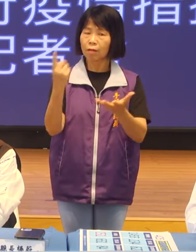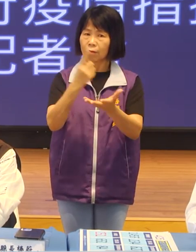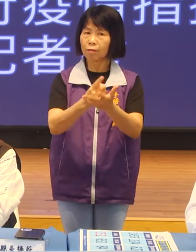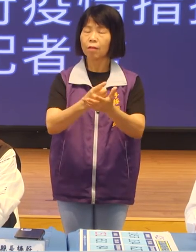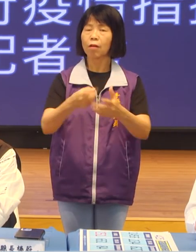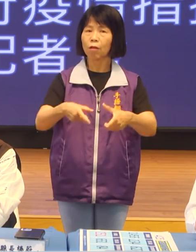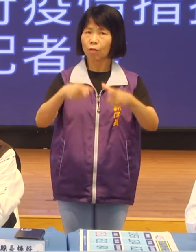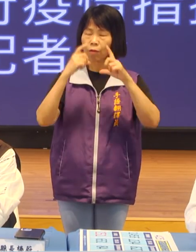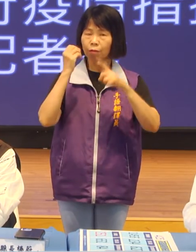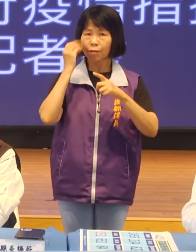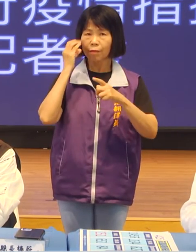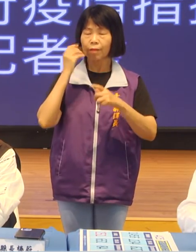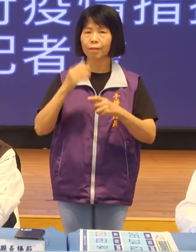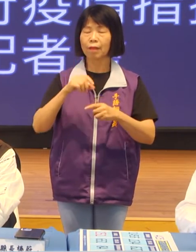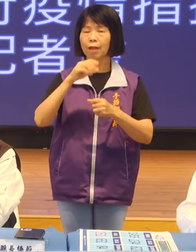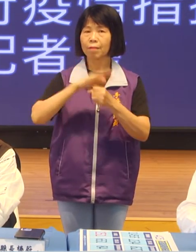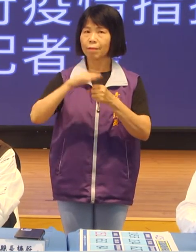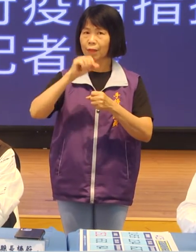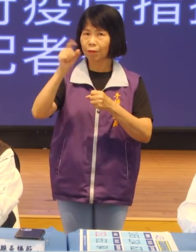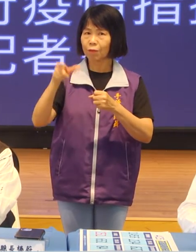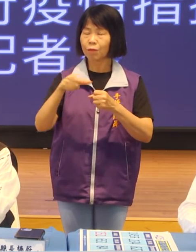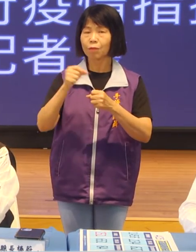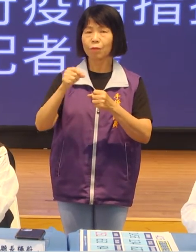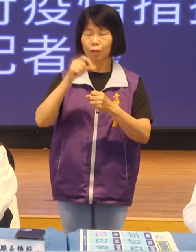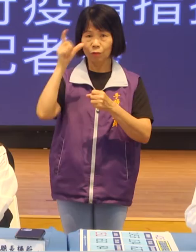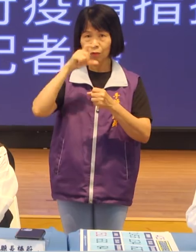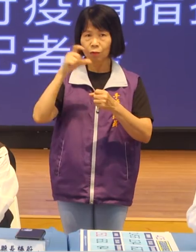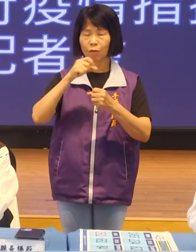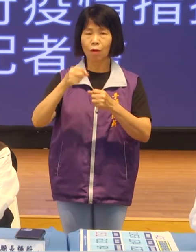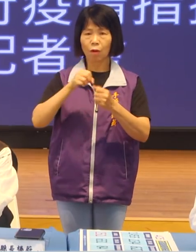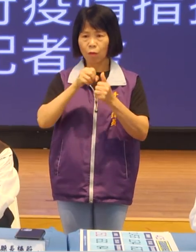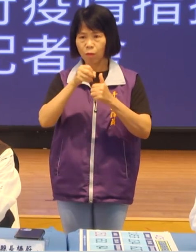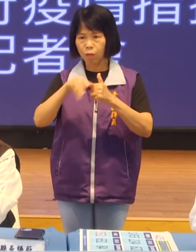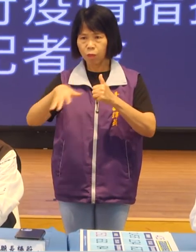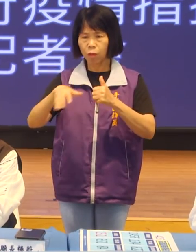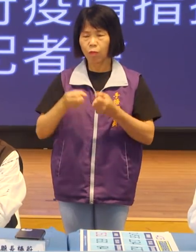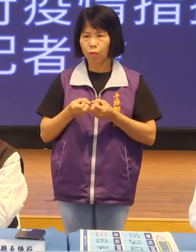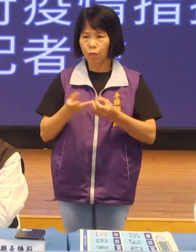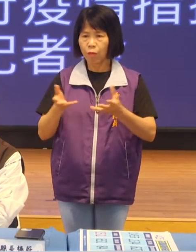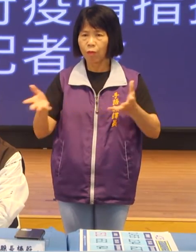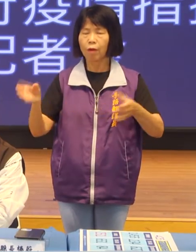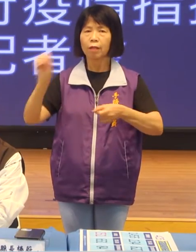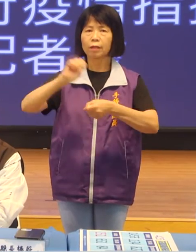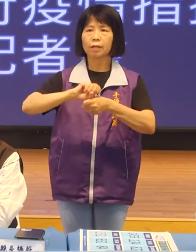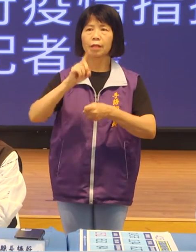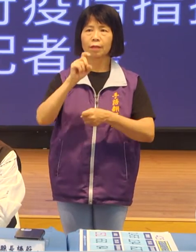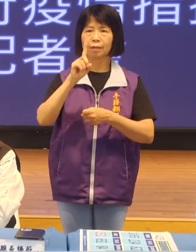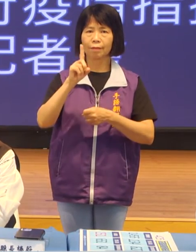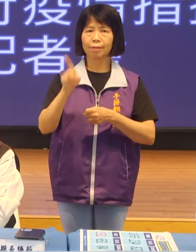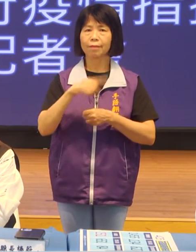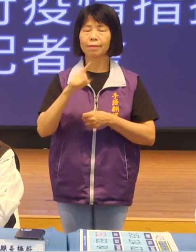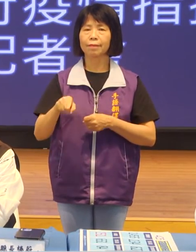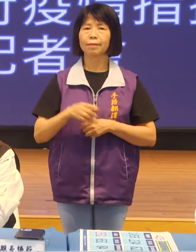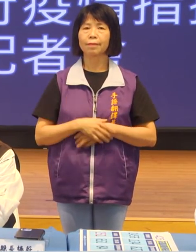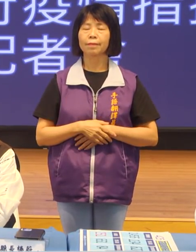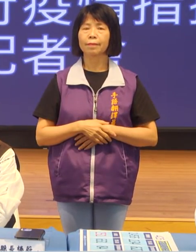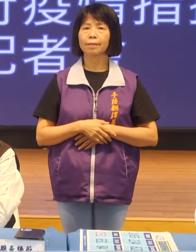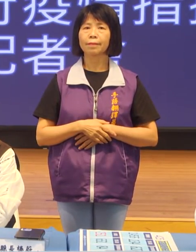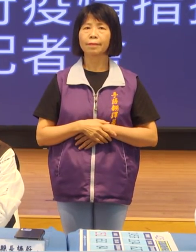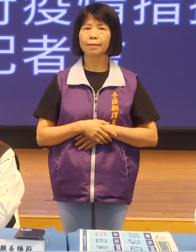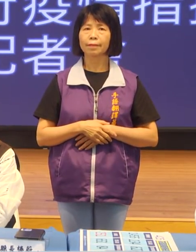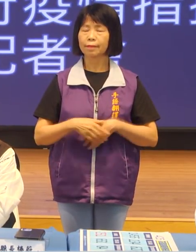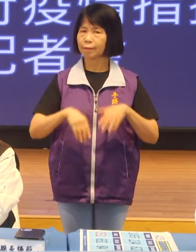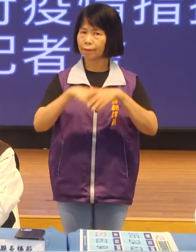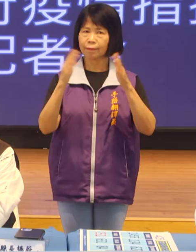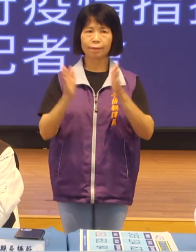出来台明雅仪还有五下包商的部分，这个部分增加了11人，而这11人当中